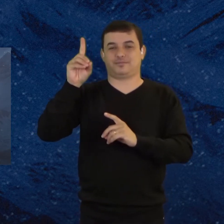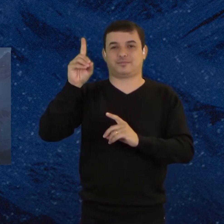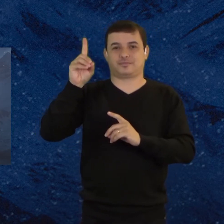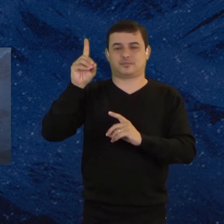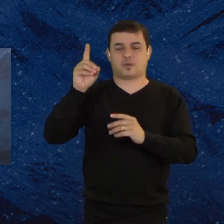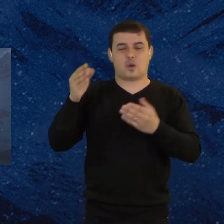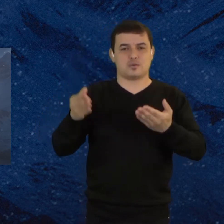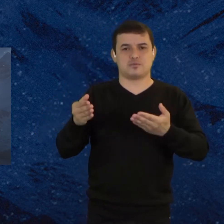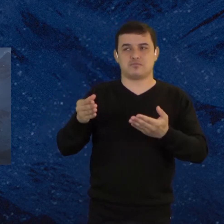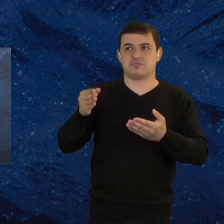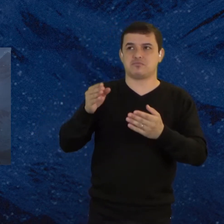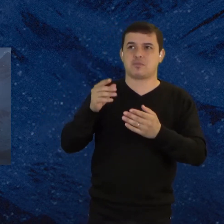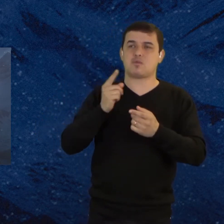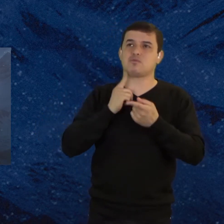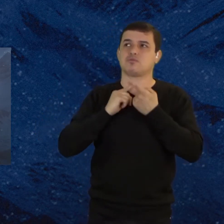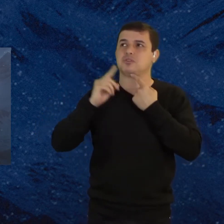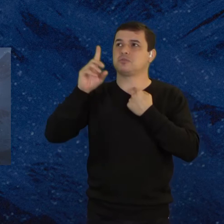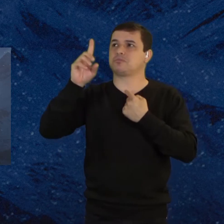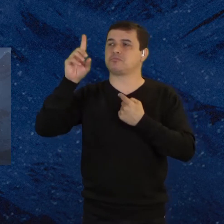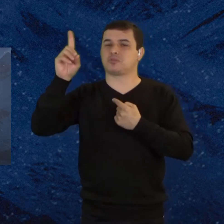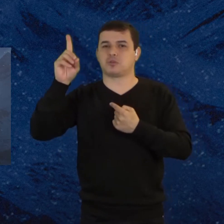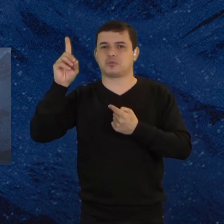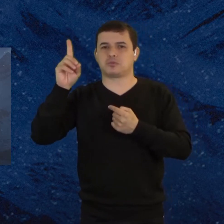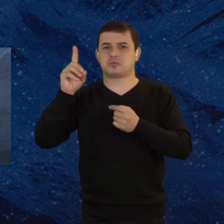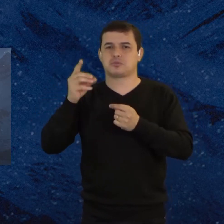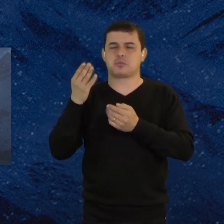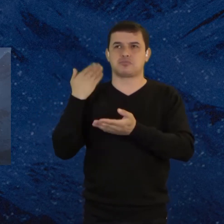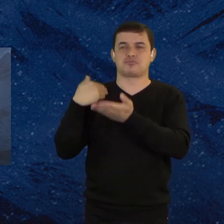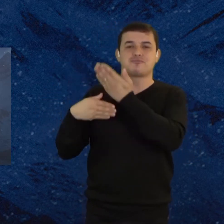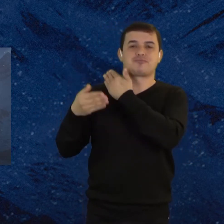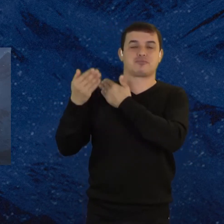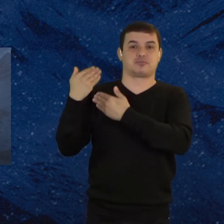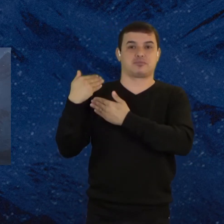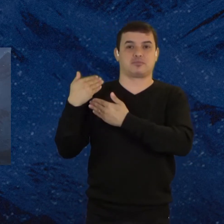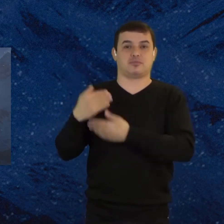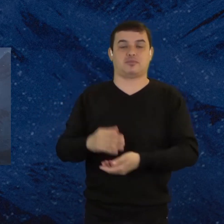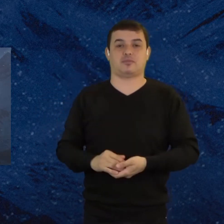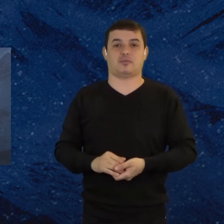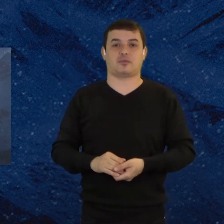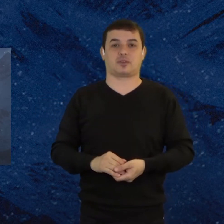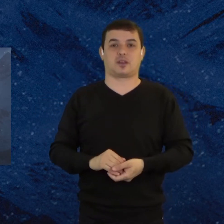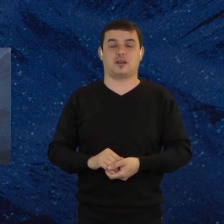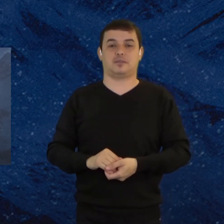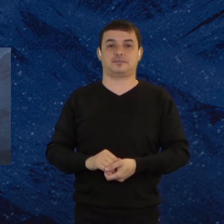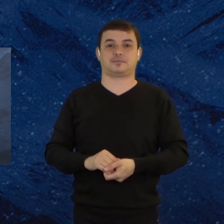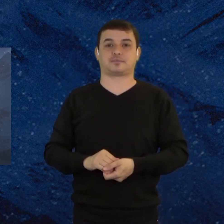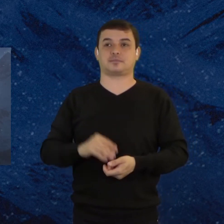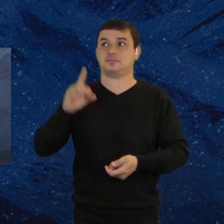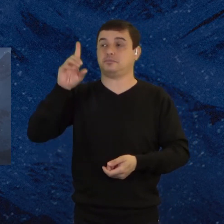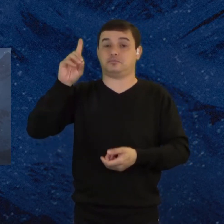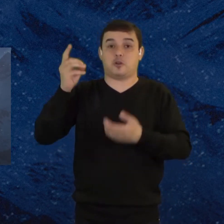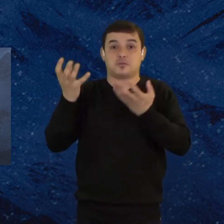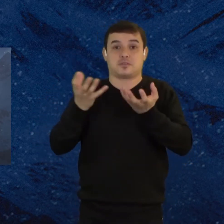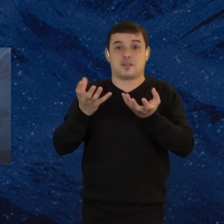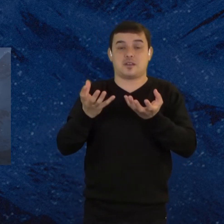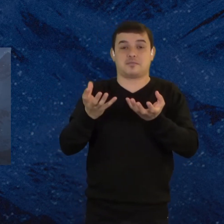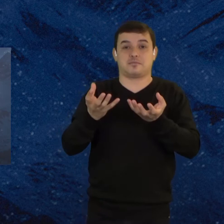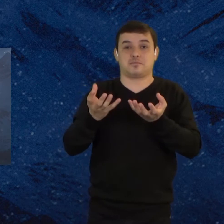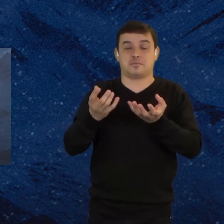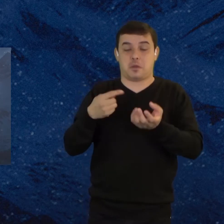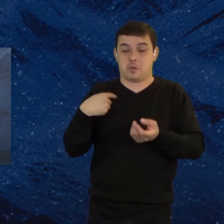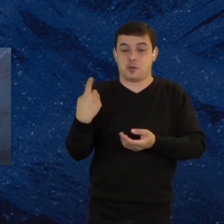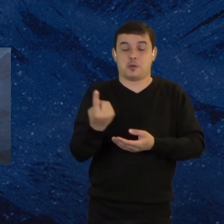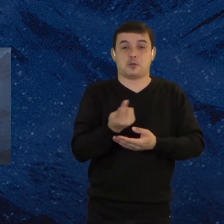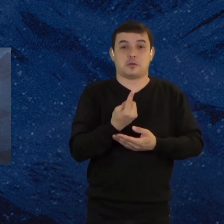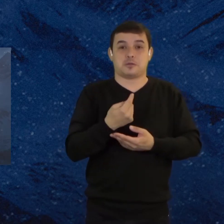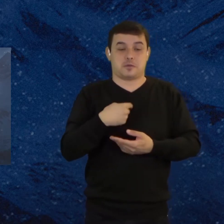um desejo antigo de Deus. Ele quer nos levar para esse ambiente. Eu pergunto para você, se Ele quer, né, quem somos